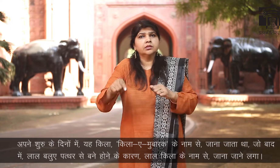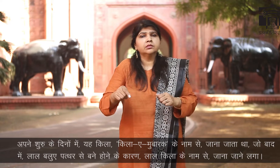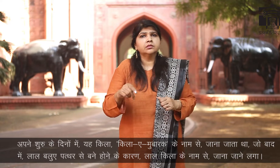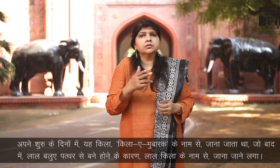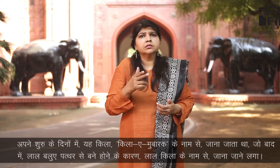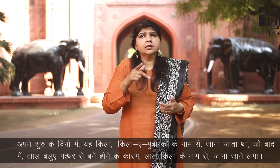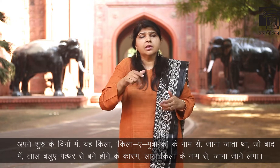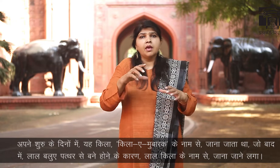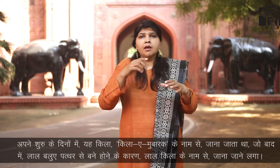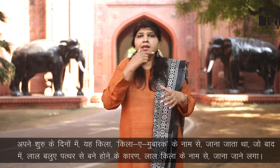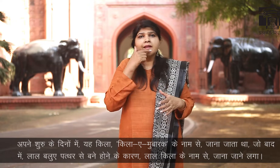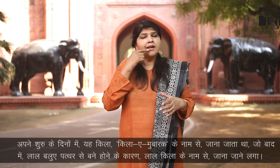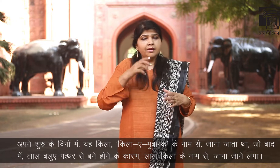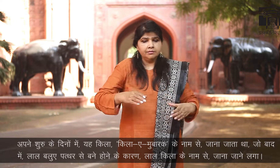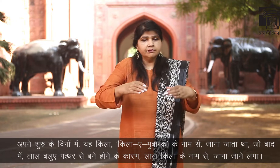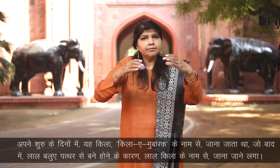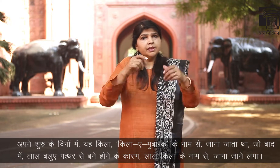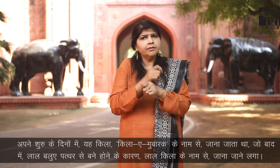लाल बलुई पत्थर से बने होने के कारण